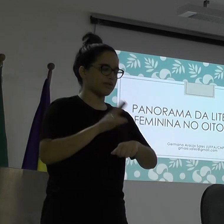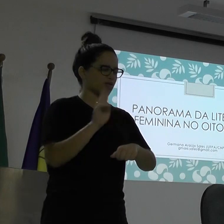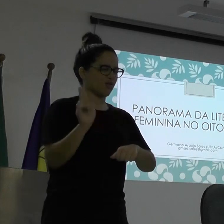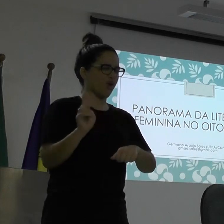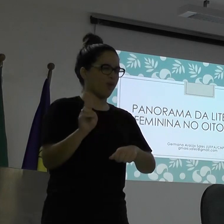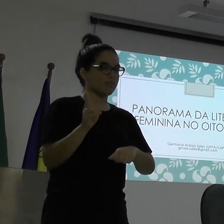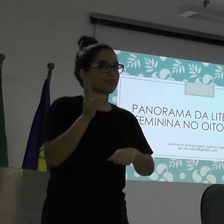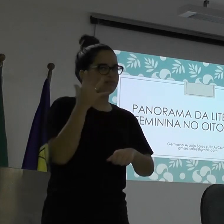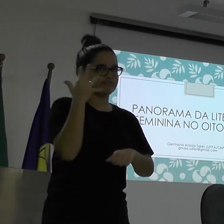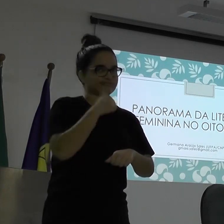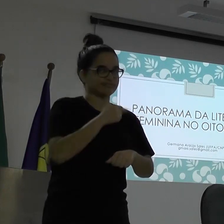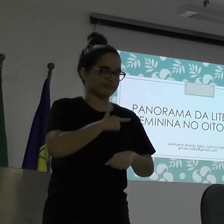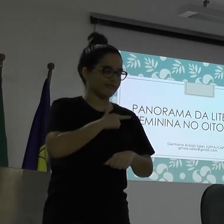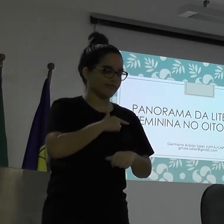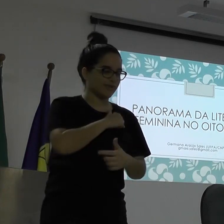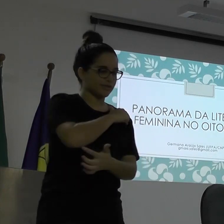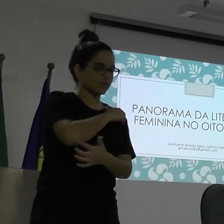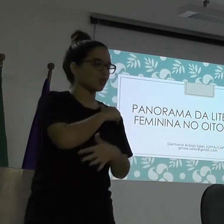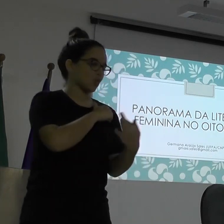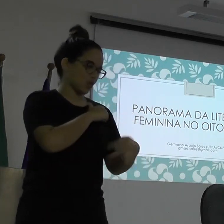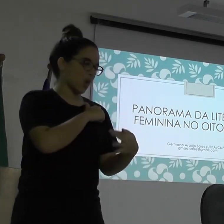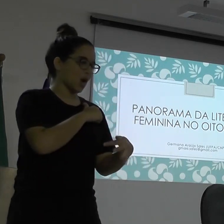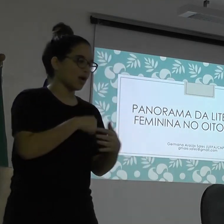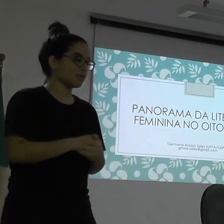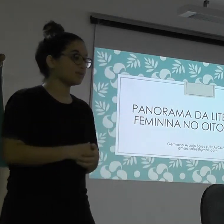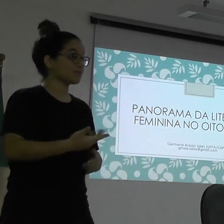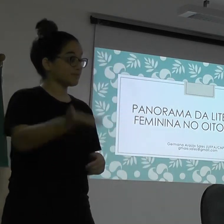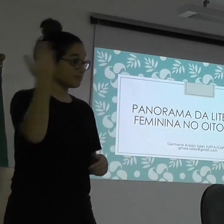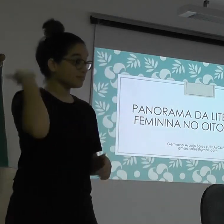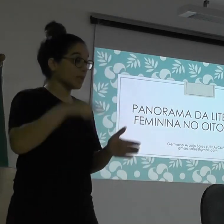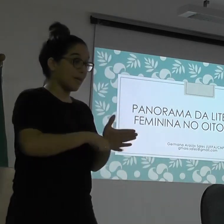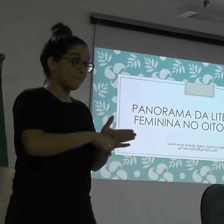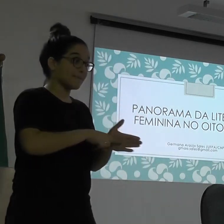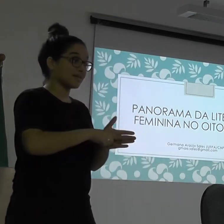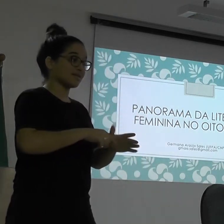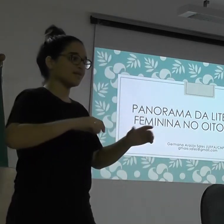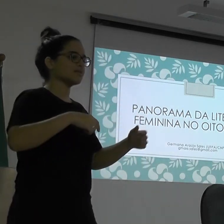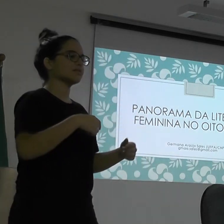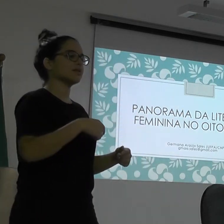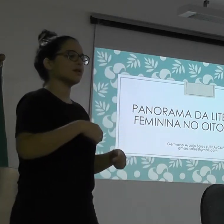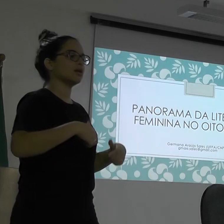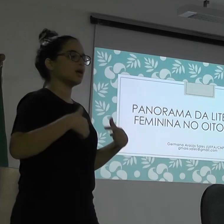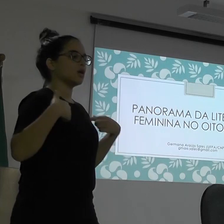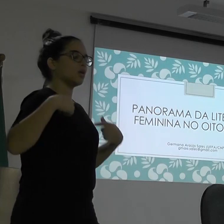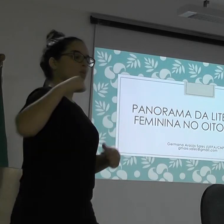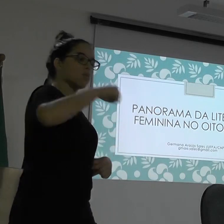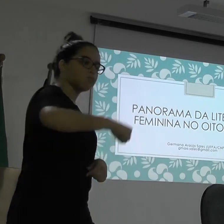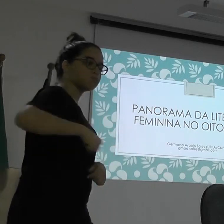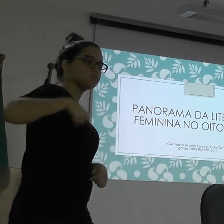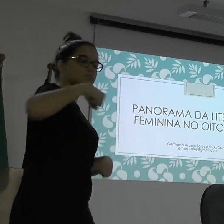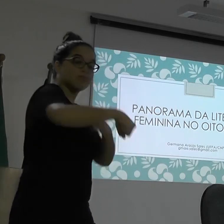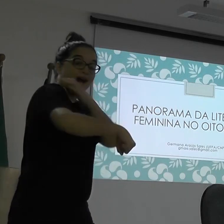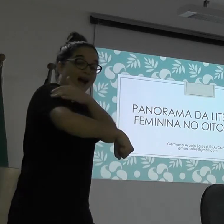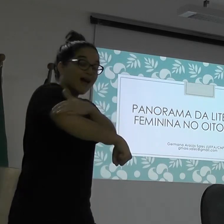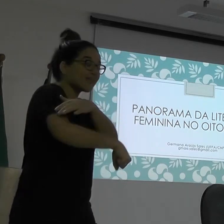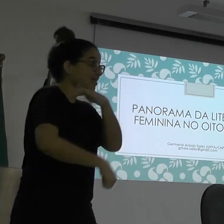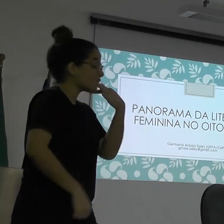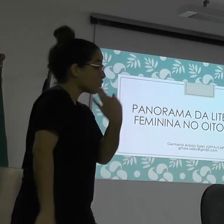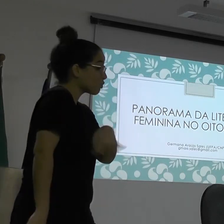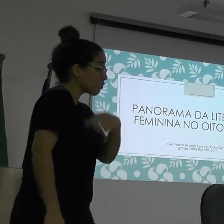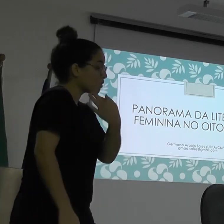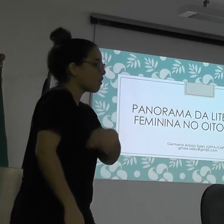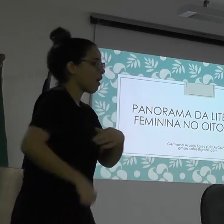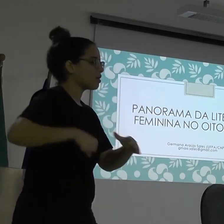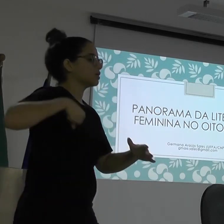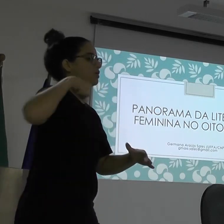bonito. E aí no tempo do microfilme a gente ficava doente de rodar o microfilme.